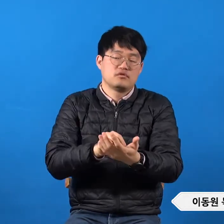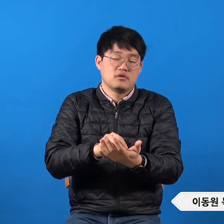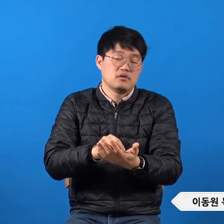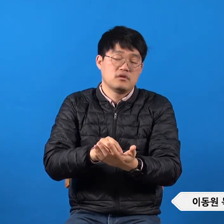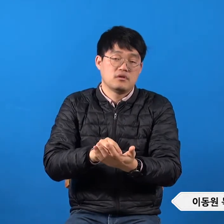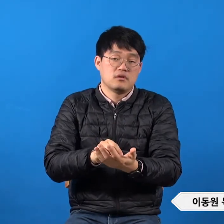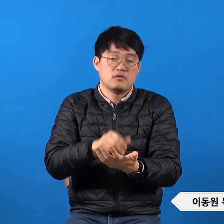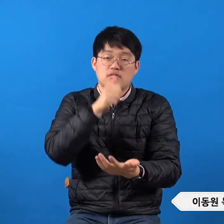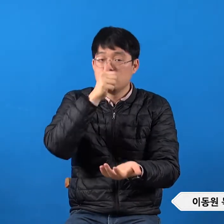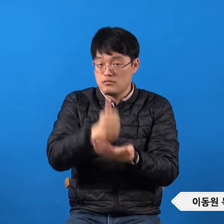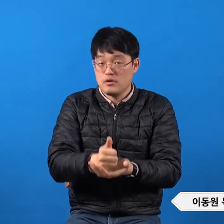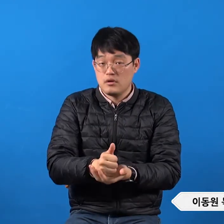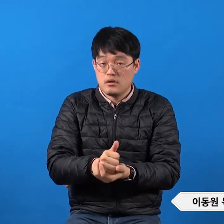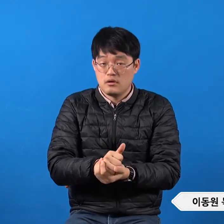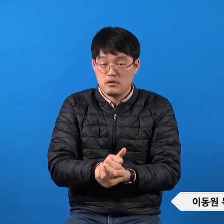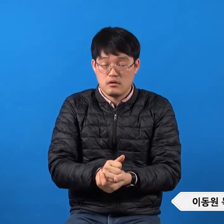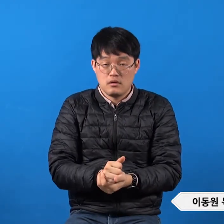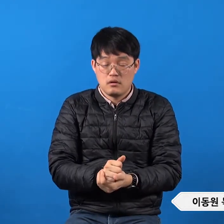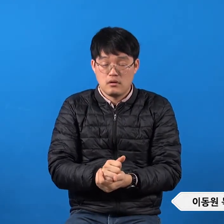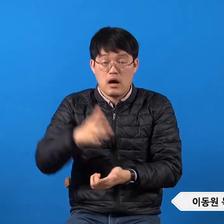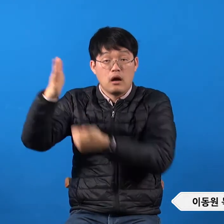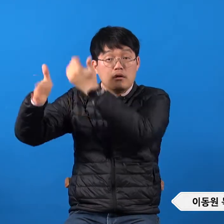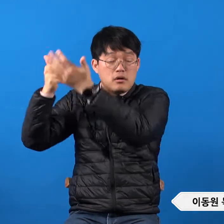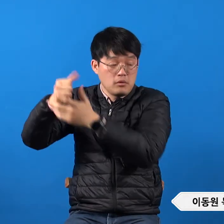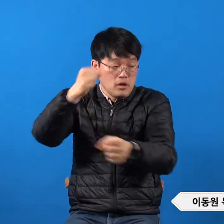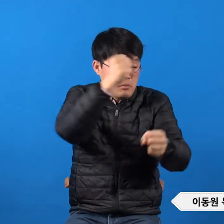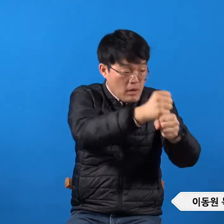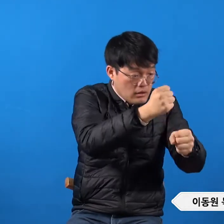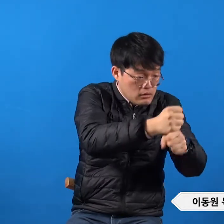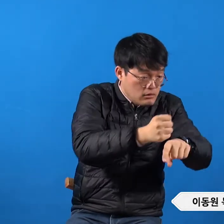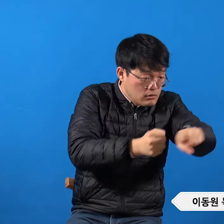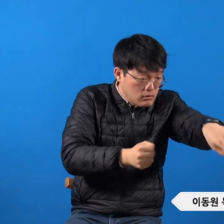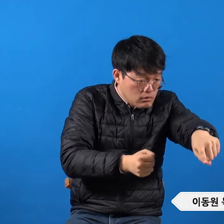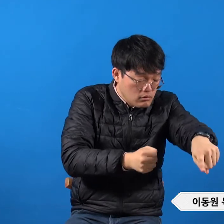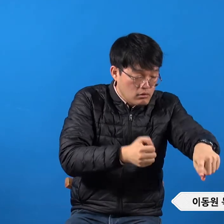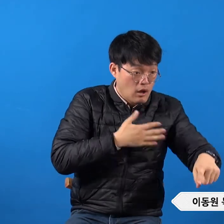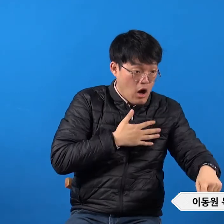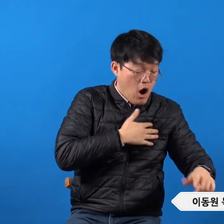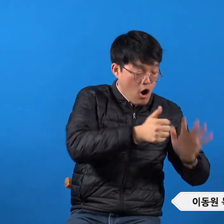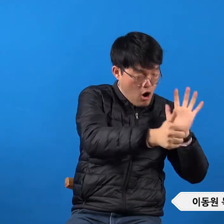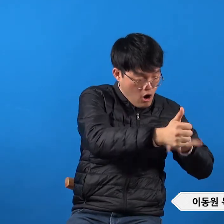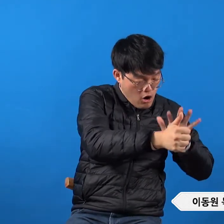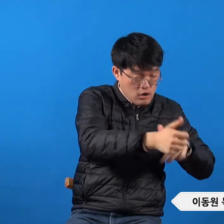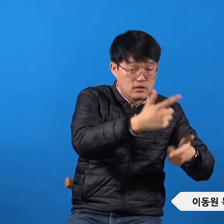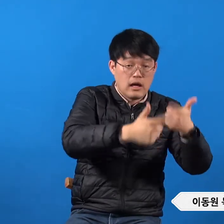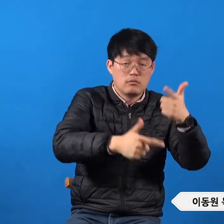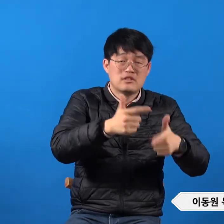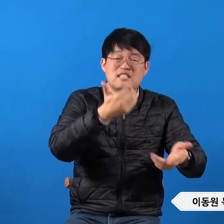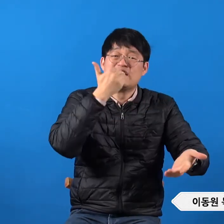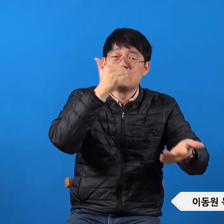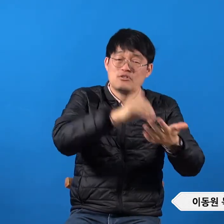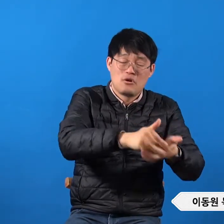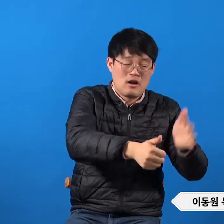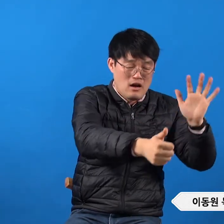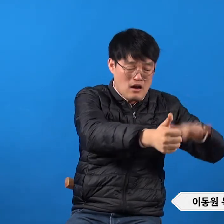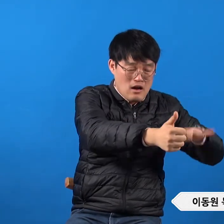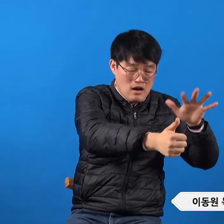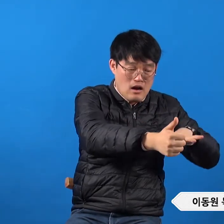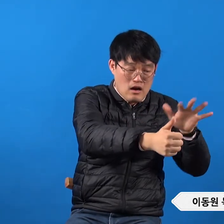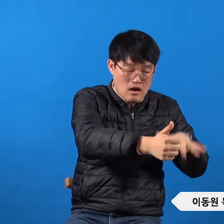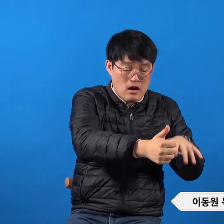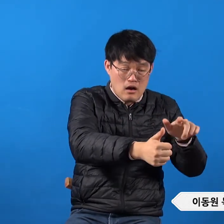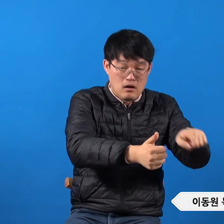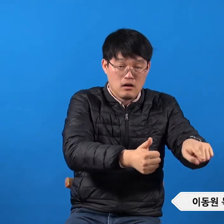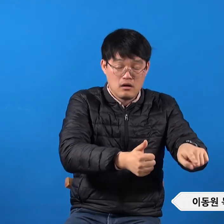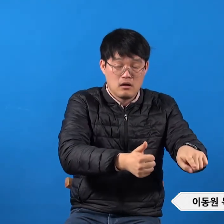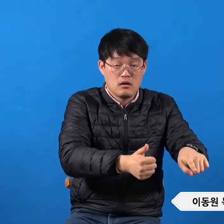것입니다. 피조물을 하나님처럼 섬기는 것. 나무나 돌을 섬기는 그런